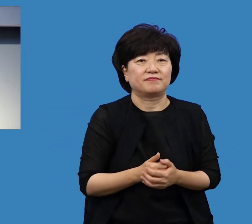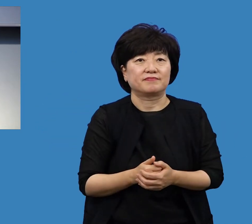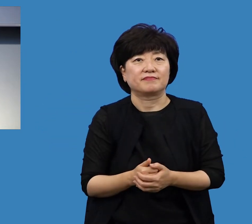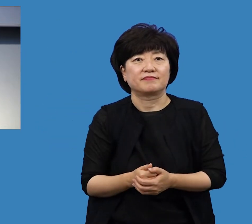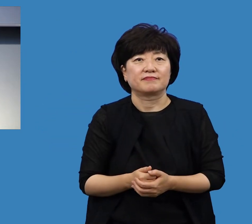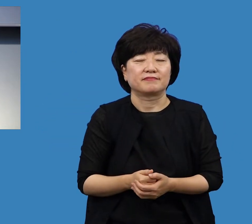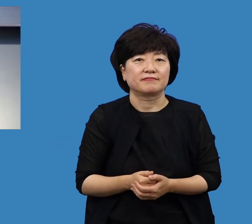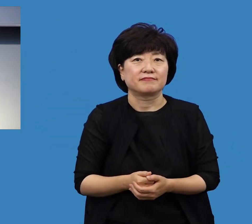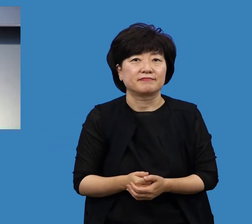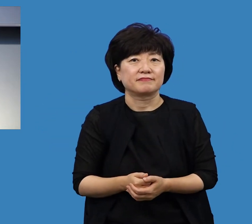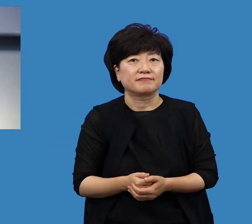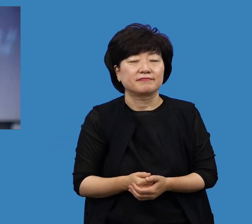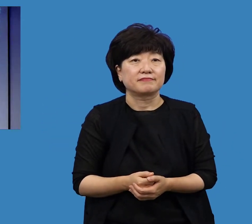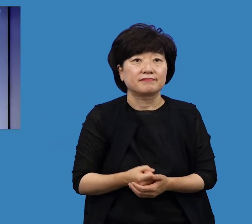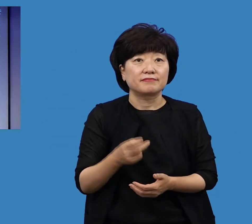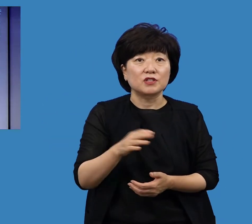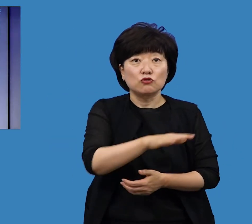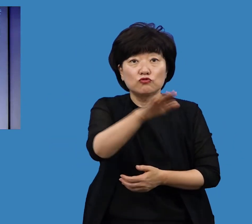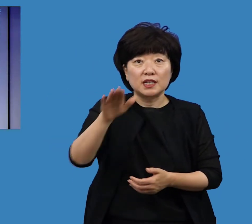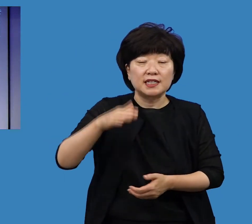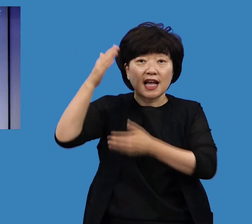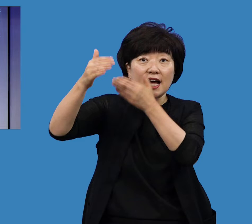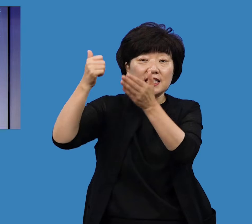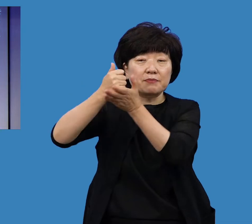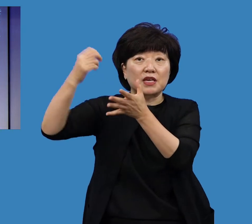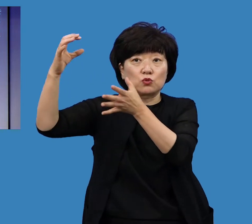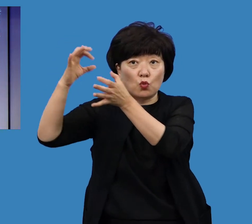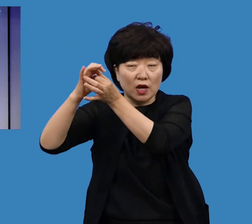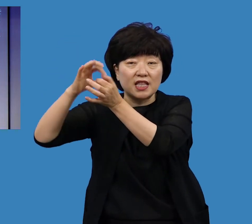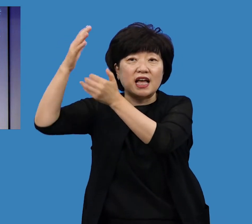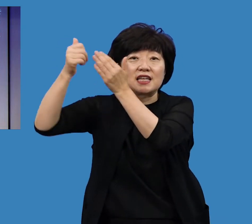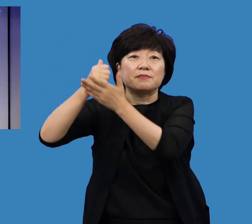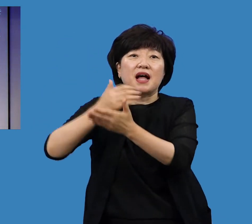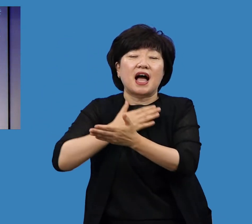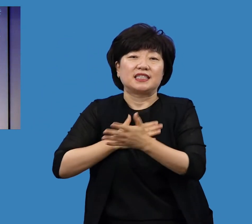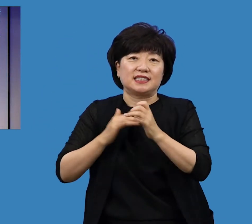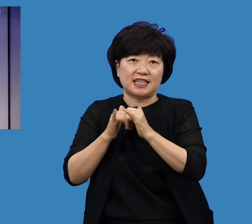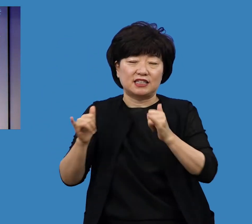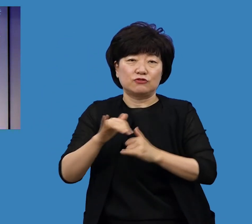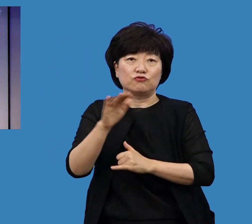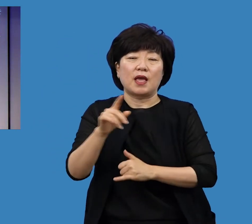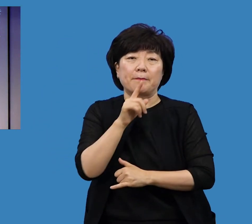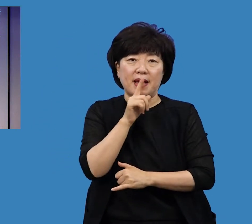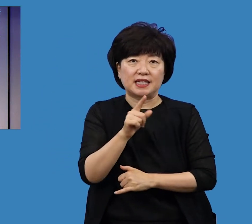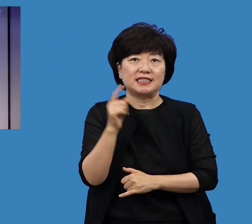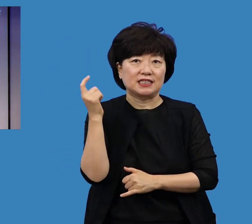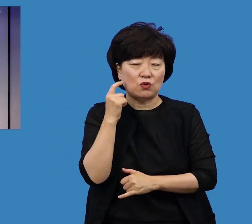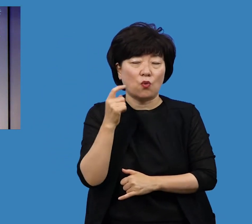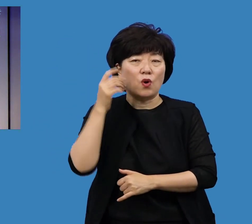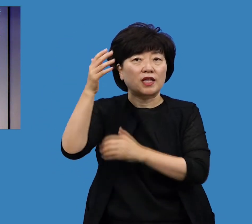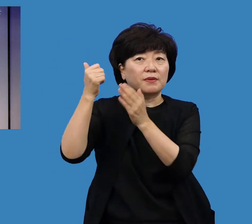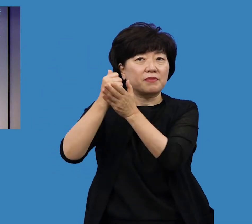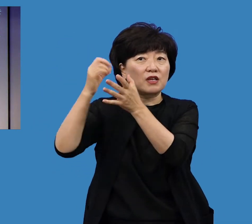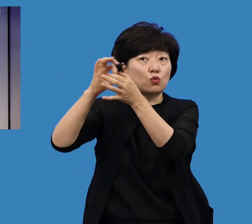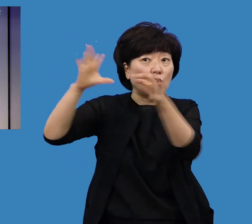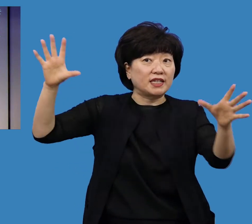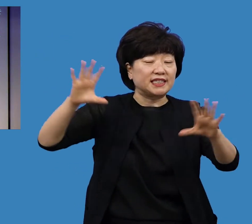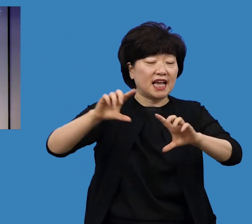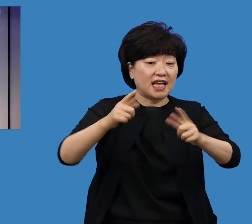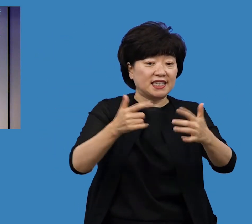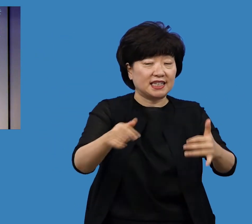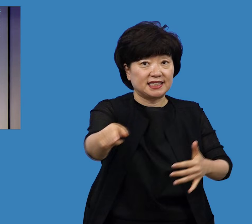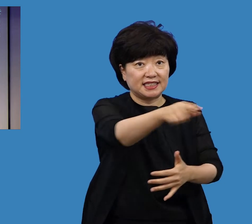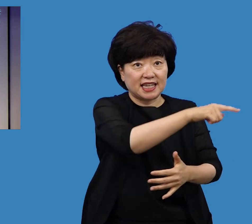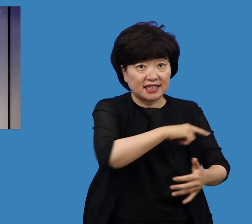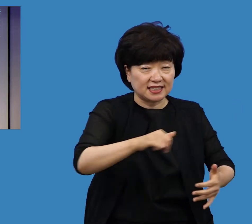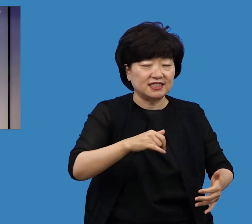6절 시작. 우리는 하나님께 속하였으니 하나님을 아는 자는 우리의 말을 듣고 하나님께 속하지 아니한 자는 우리의